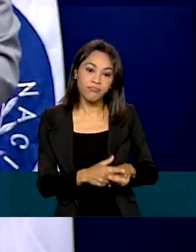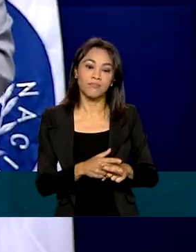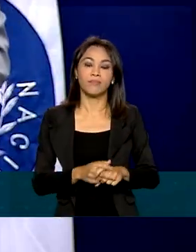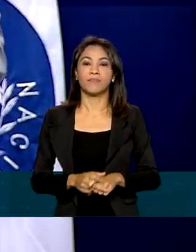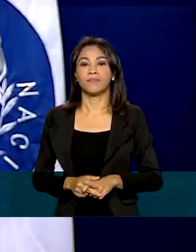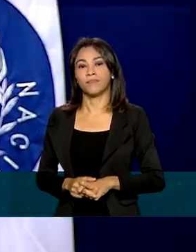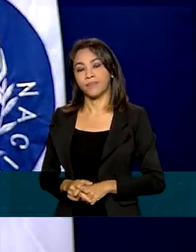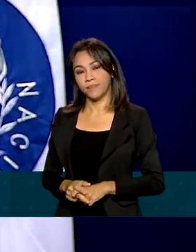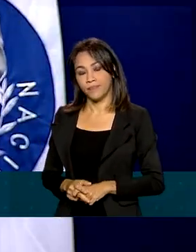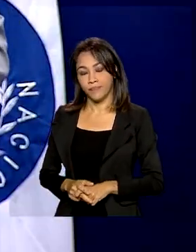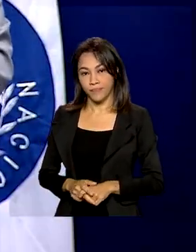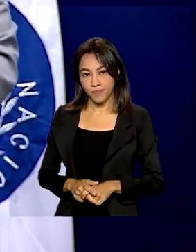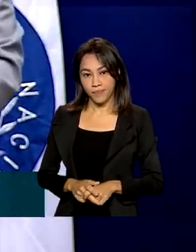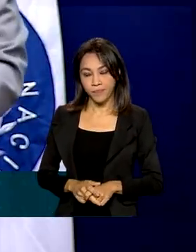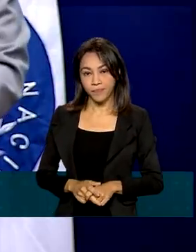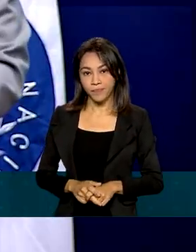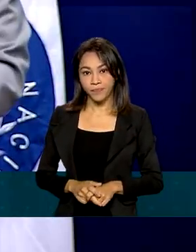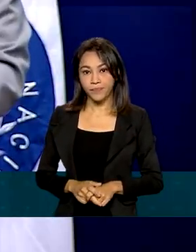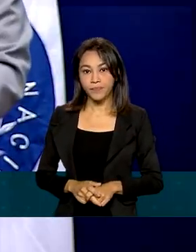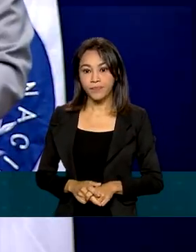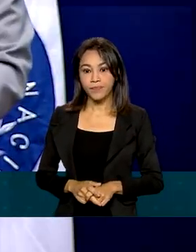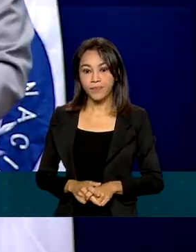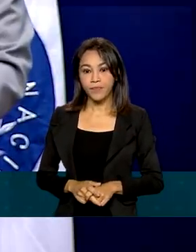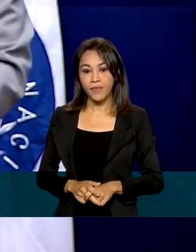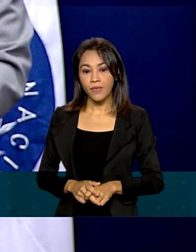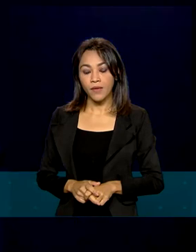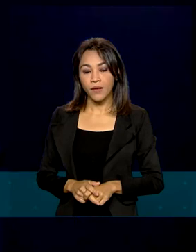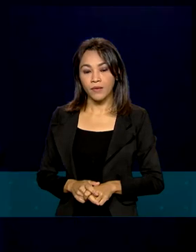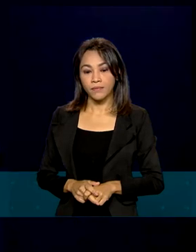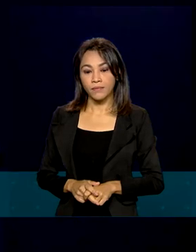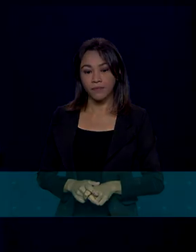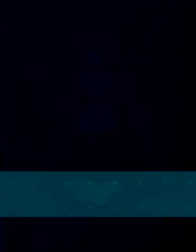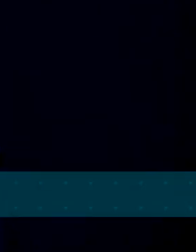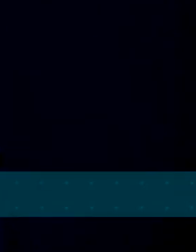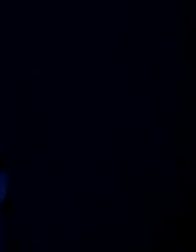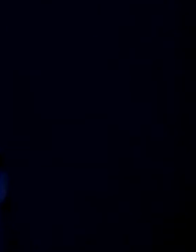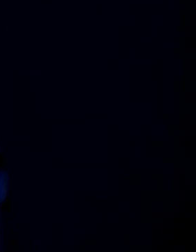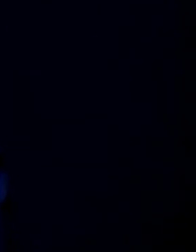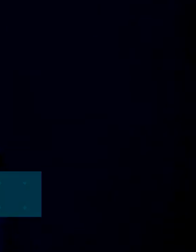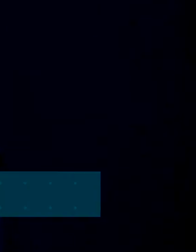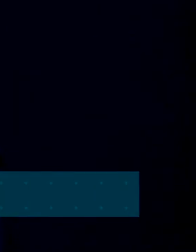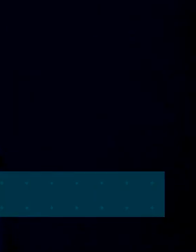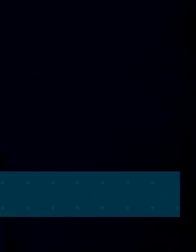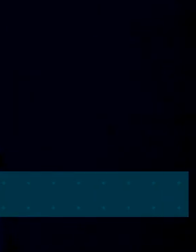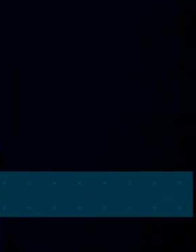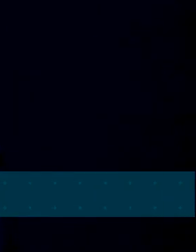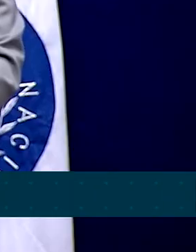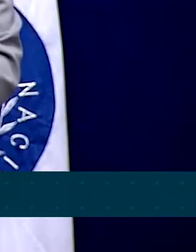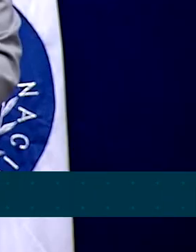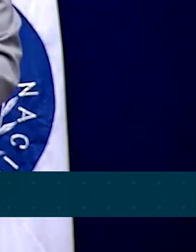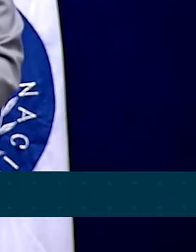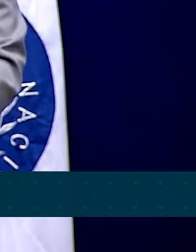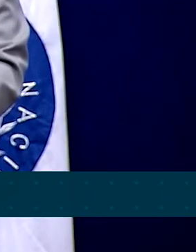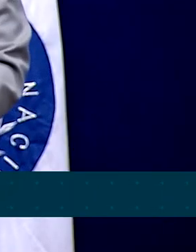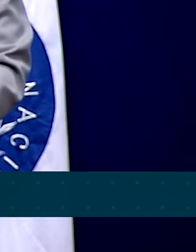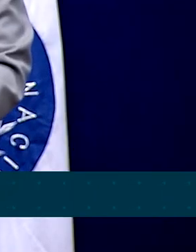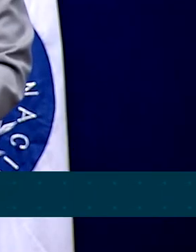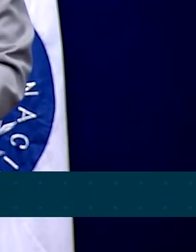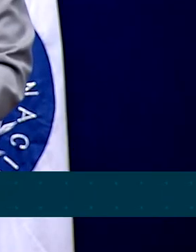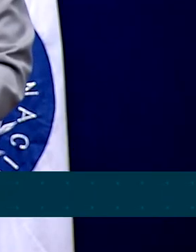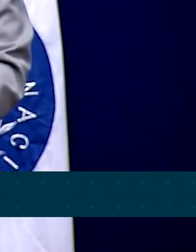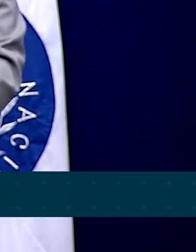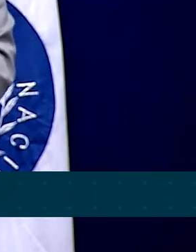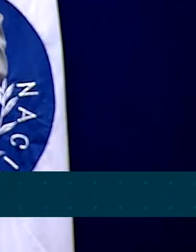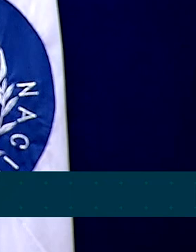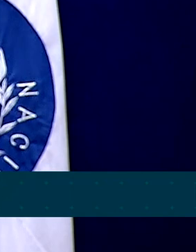regulamentos impediam a inovação de produtos. Você não podia fazer um produto novo, porque senão você fugia da regra do